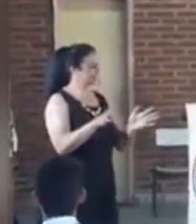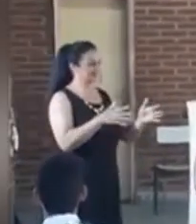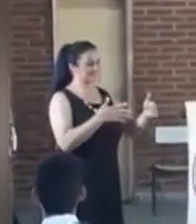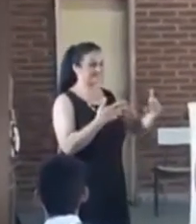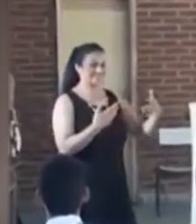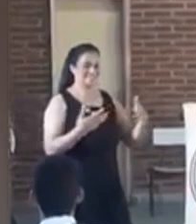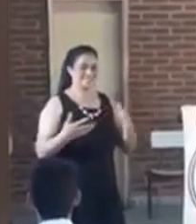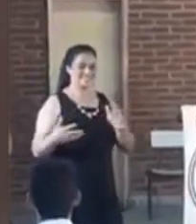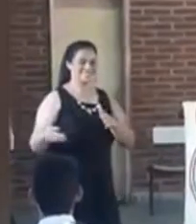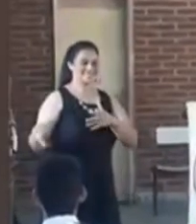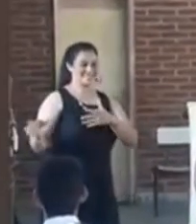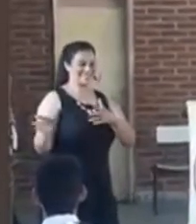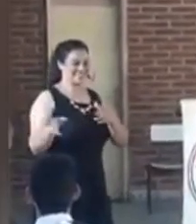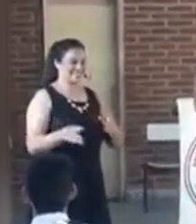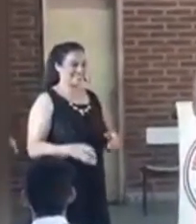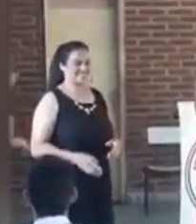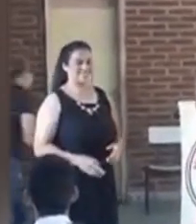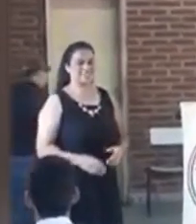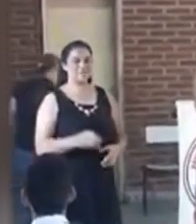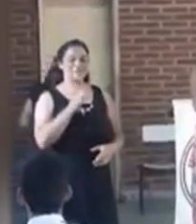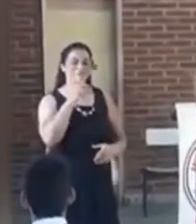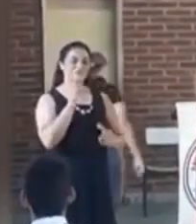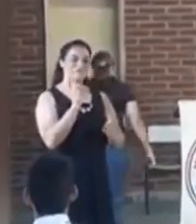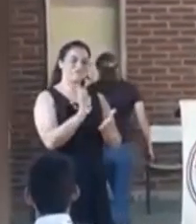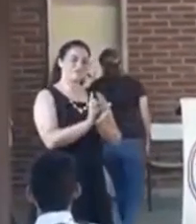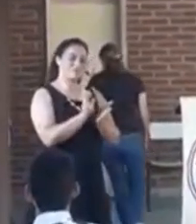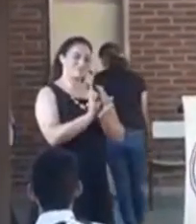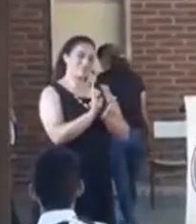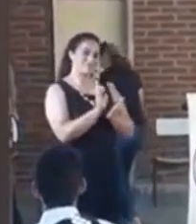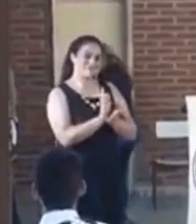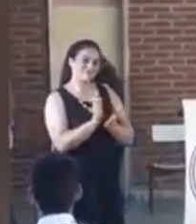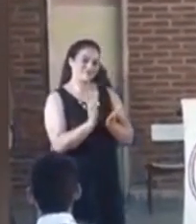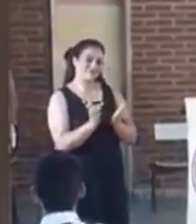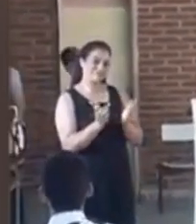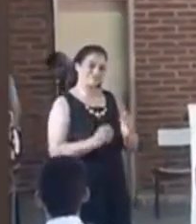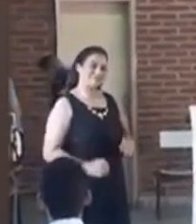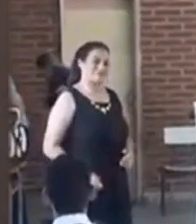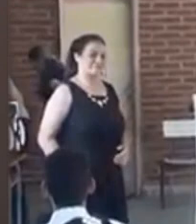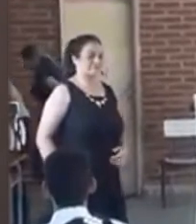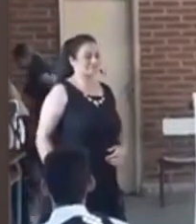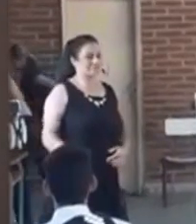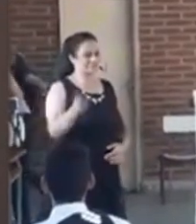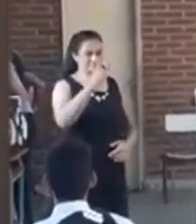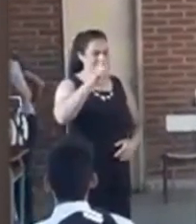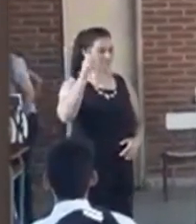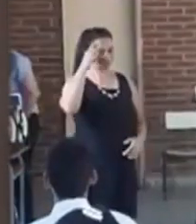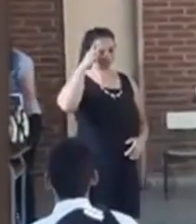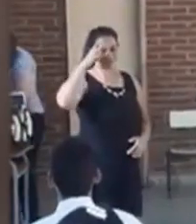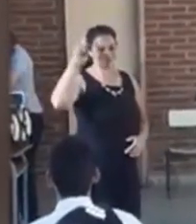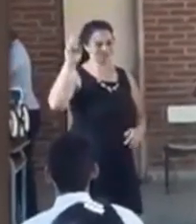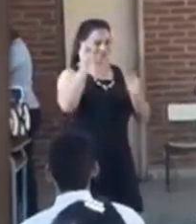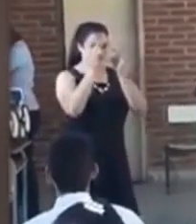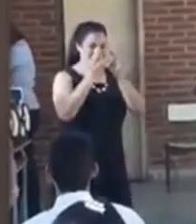O como directora es así. Ajá. Y presidente creo que es así y con su seña. No sé, Santi Peña cómo era